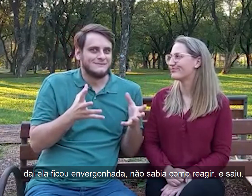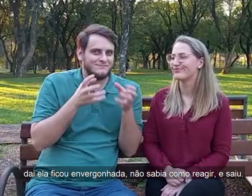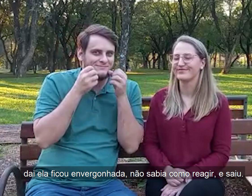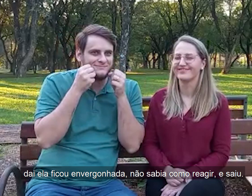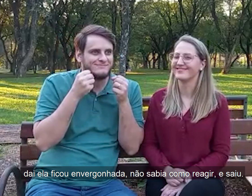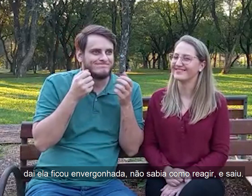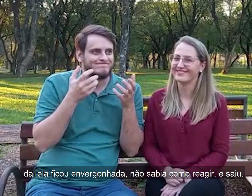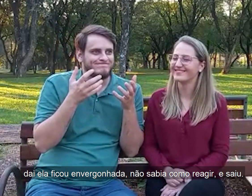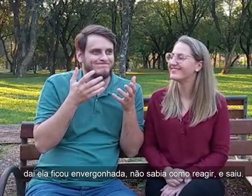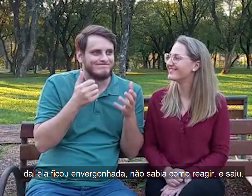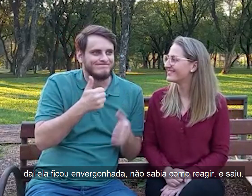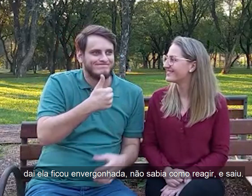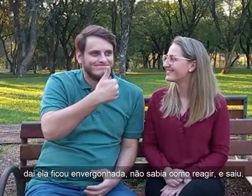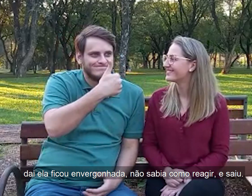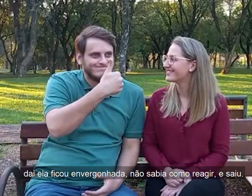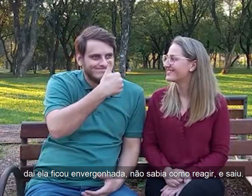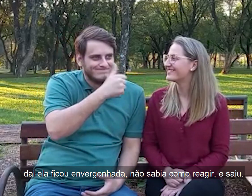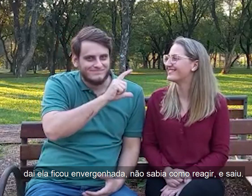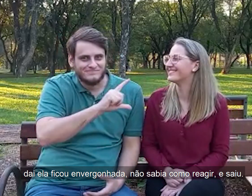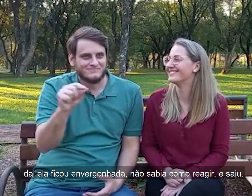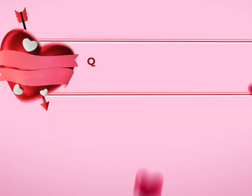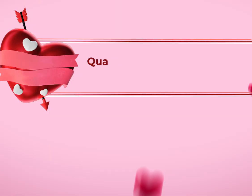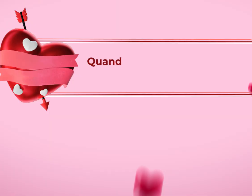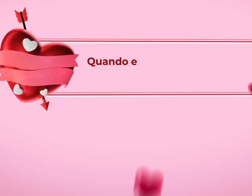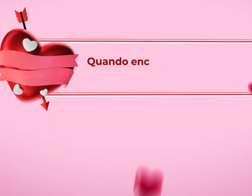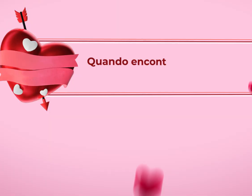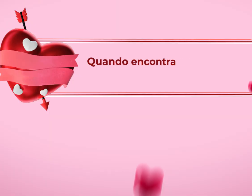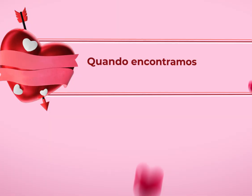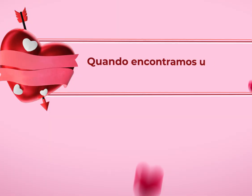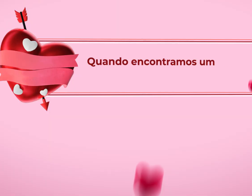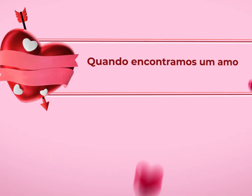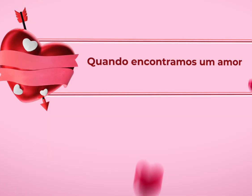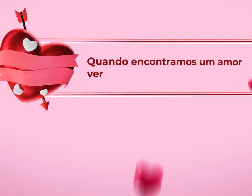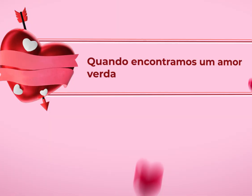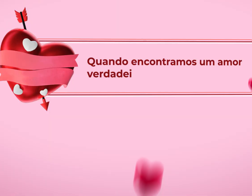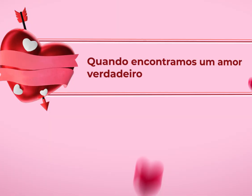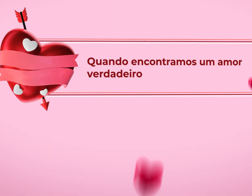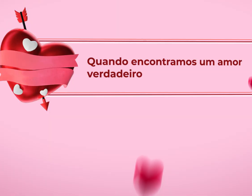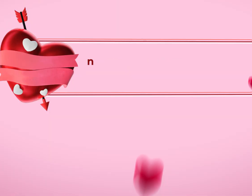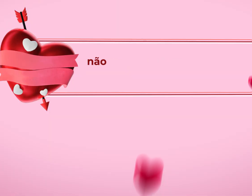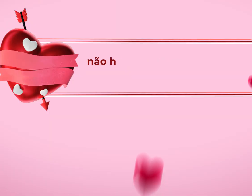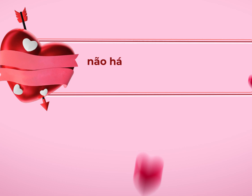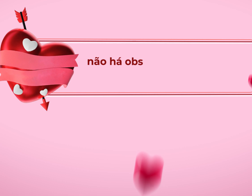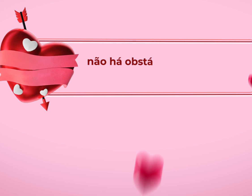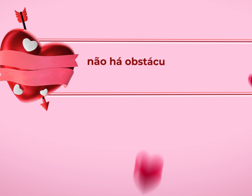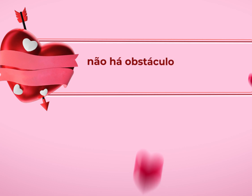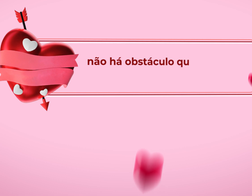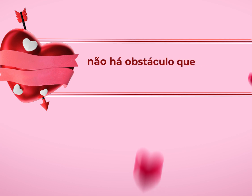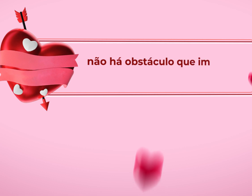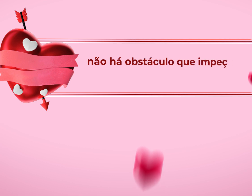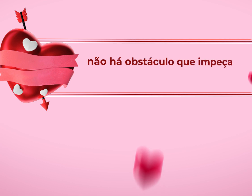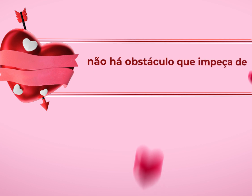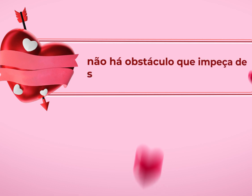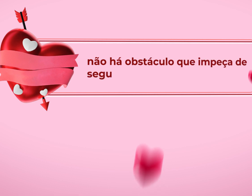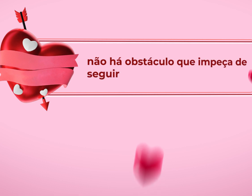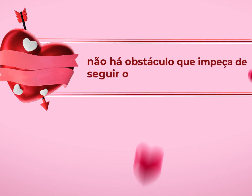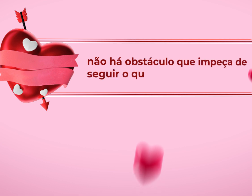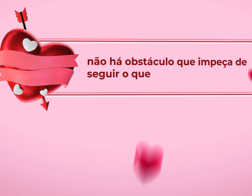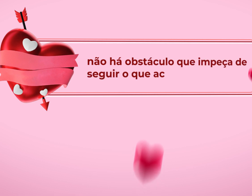envergonhada. Não sabia como reagir e saiu. Quando encontramos um amor verdadeiro, não há obstáculo que impeça de seguir o que